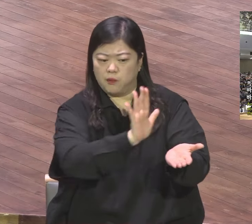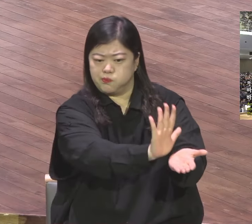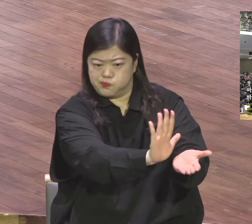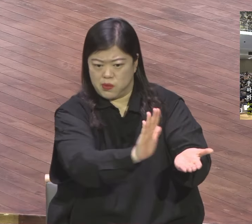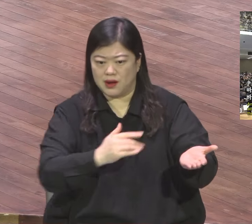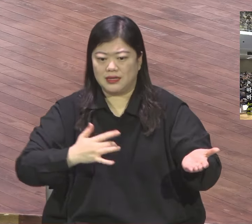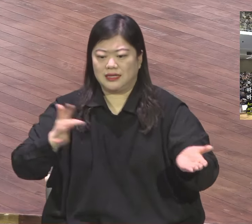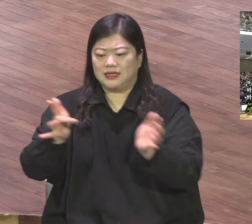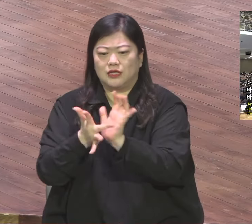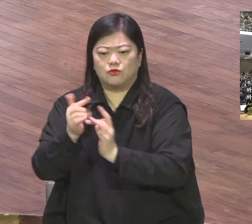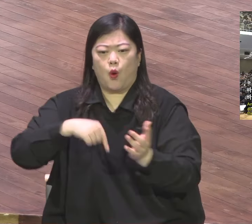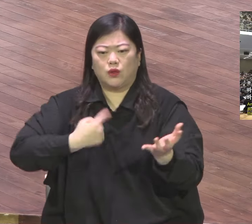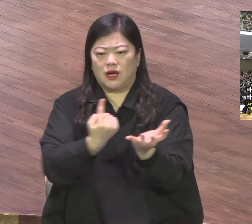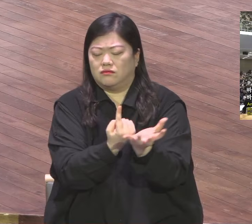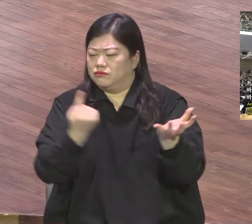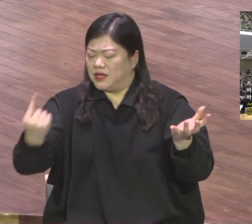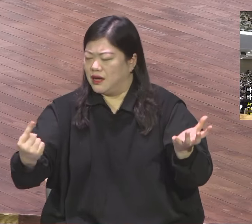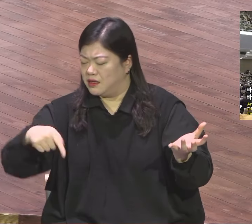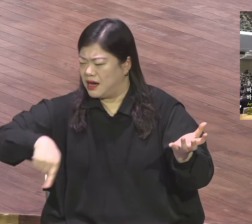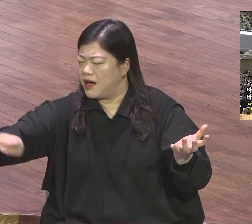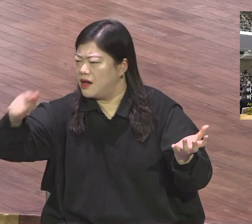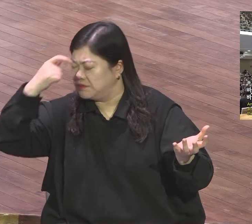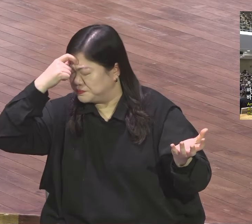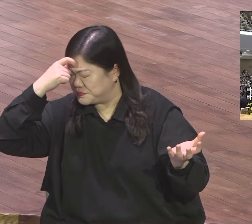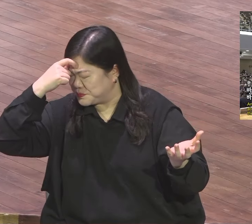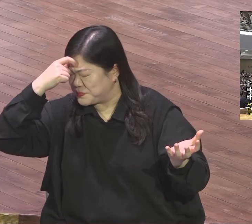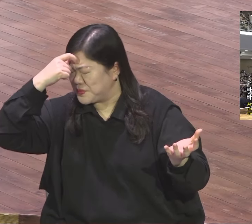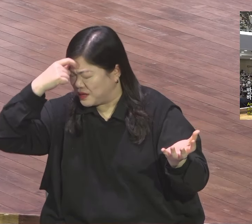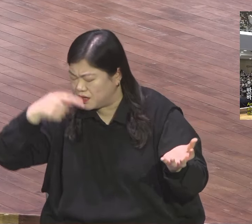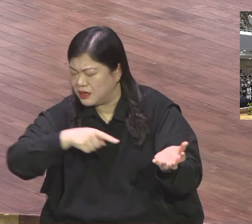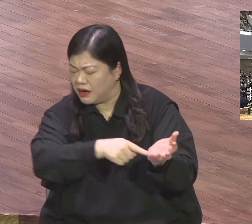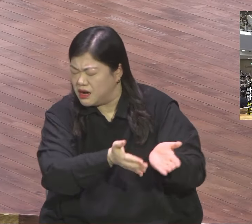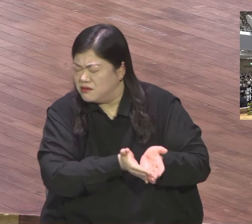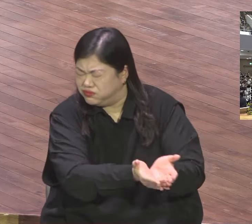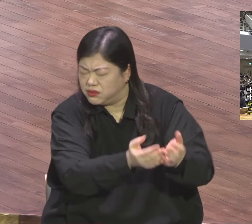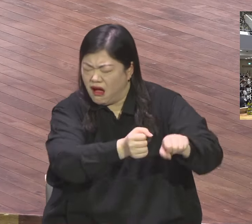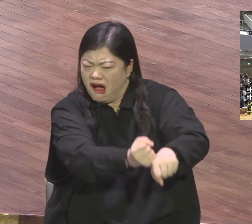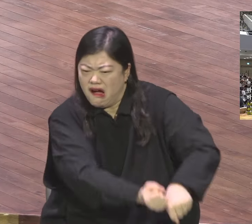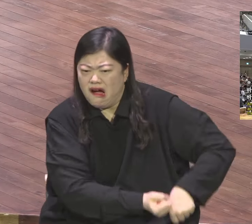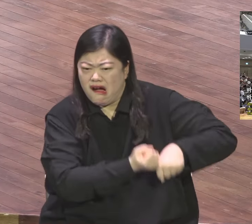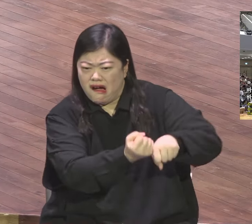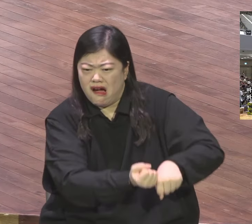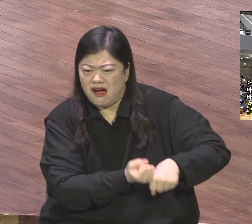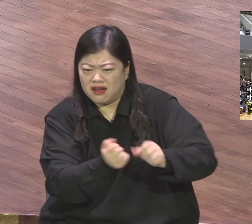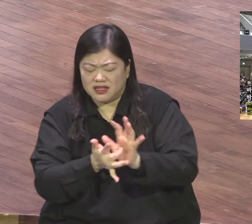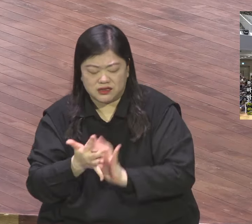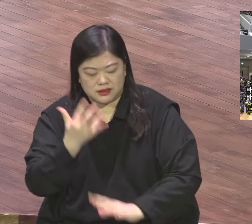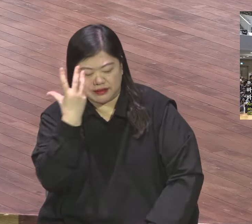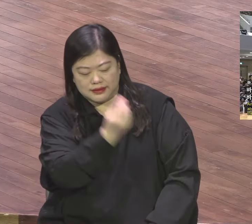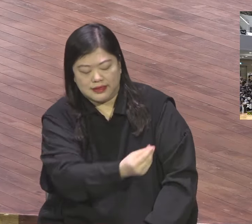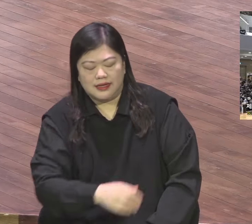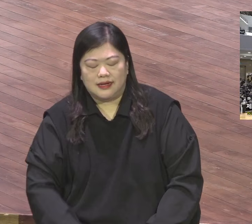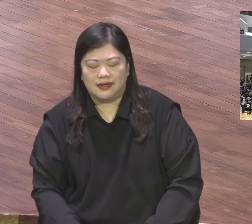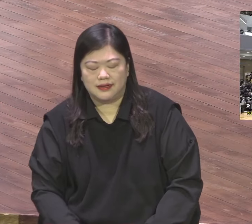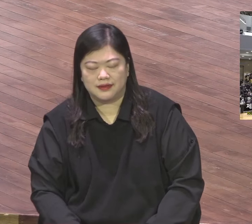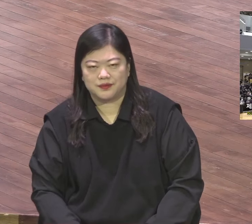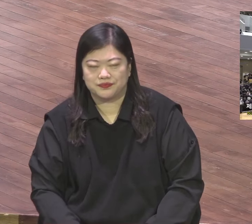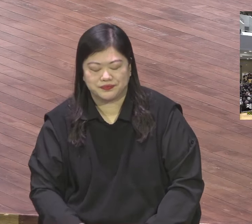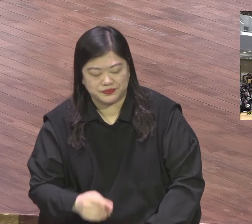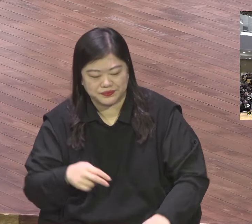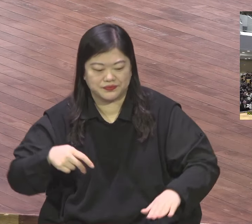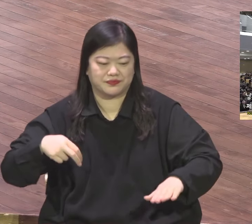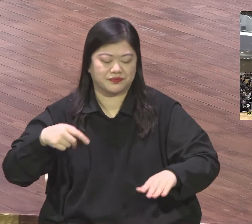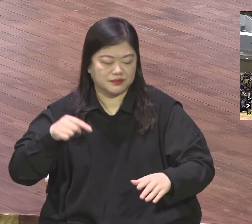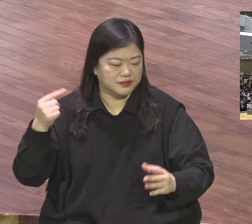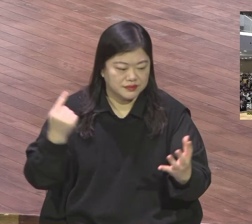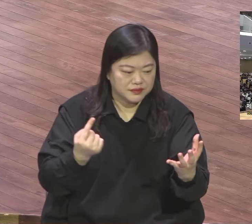제자들이 힘겹게 노젓는 것을 보시고 밤 사경쯤에 바다 위로 걸어서 그들에게 오사 지나가려고 하심에